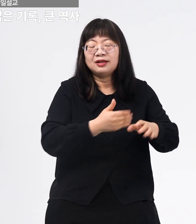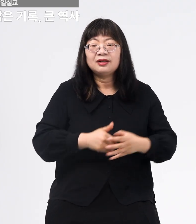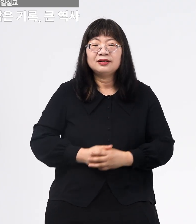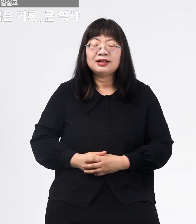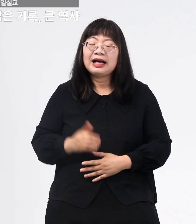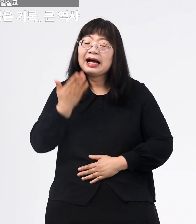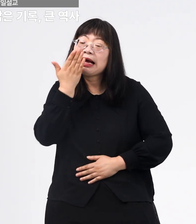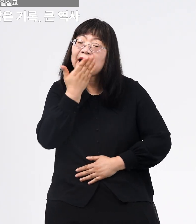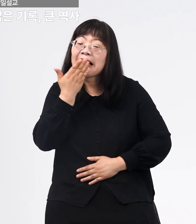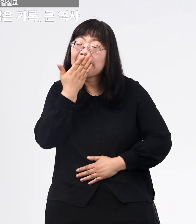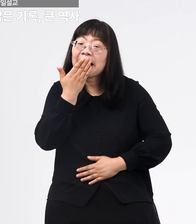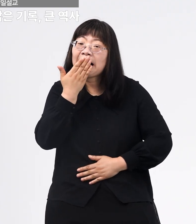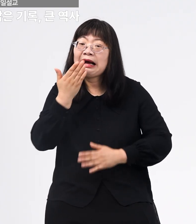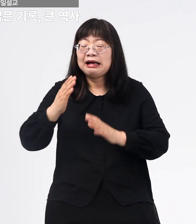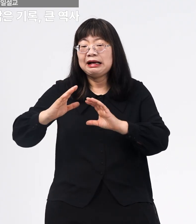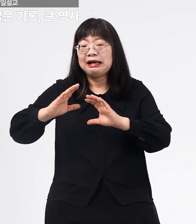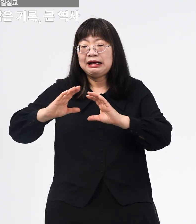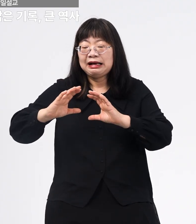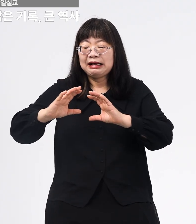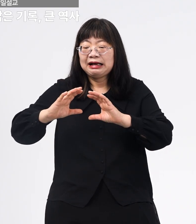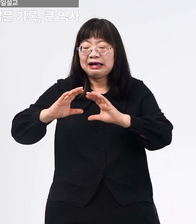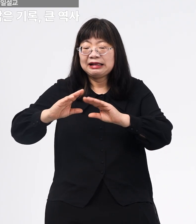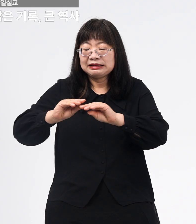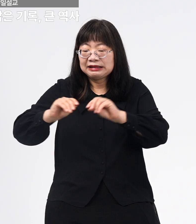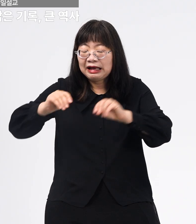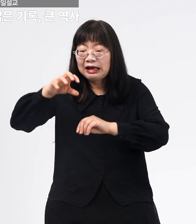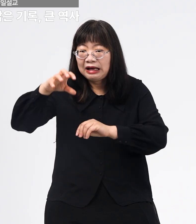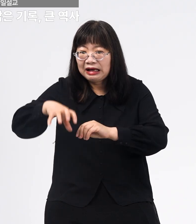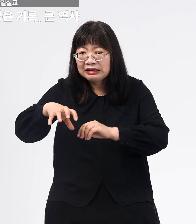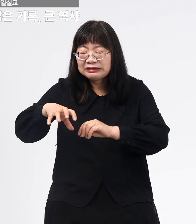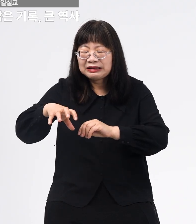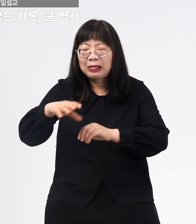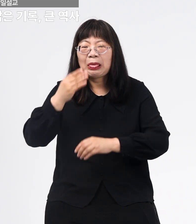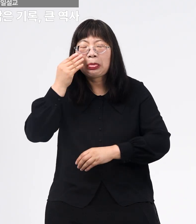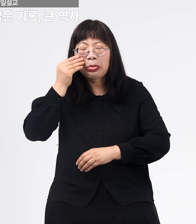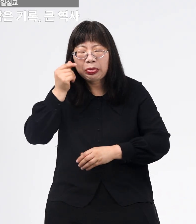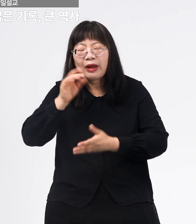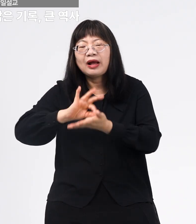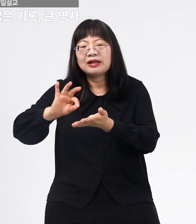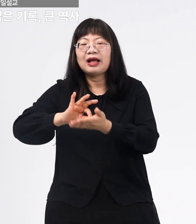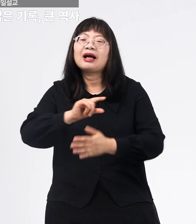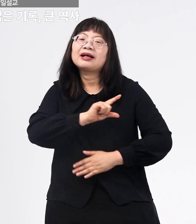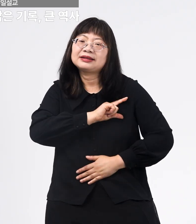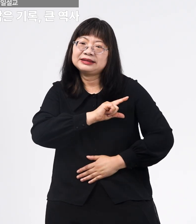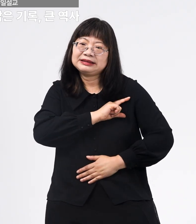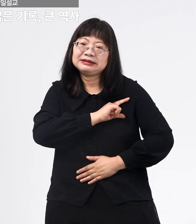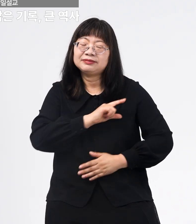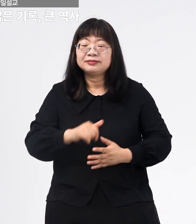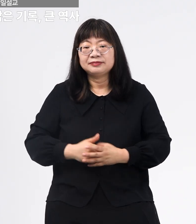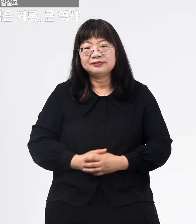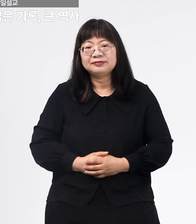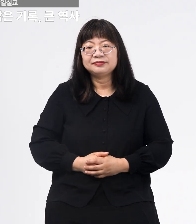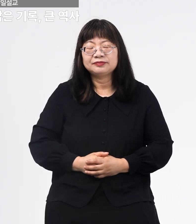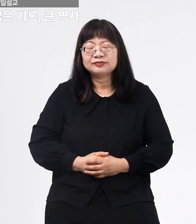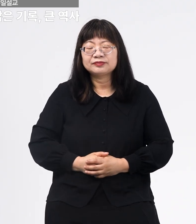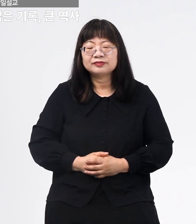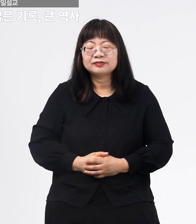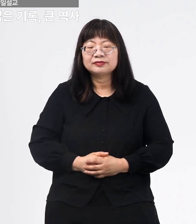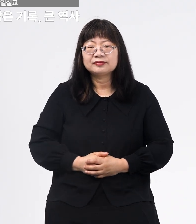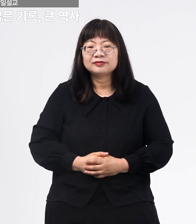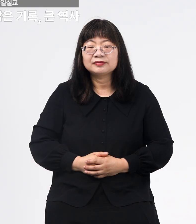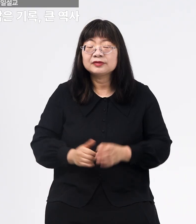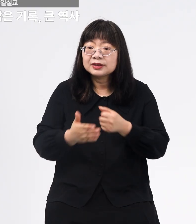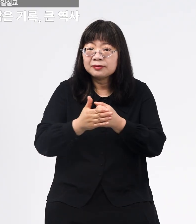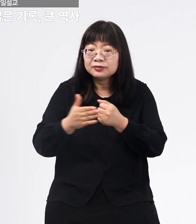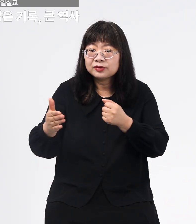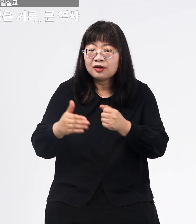가나안 문화에서 흔히 만날 수 있고 통용되던 이름입니다. 그래서 이 사람의 배경이